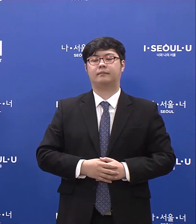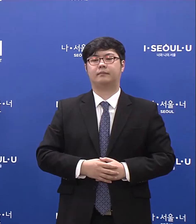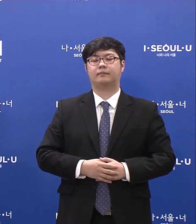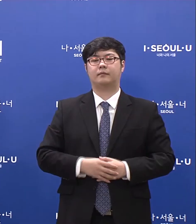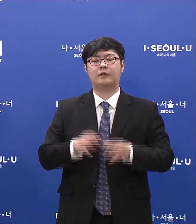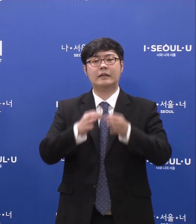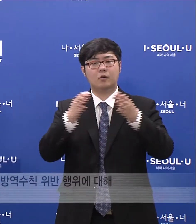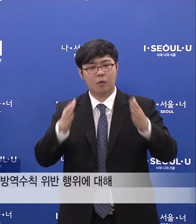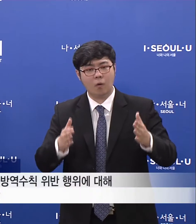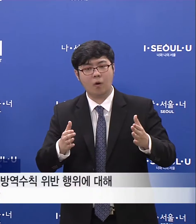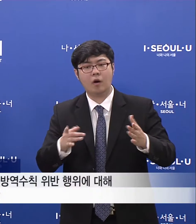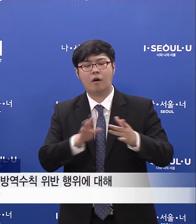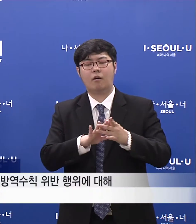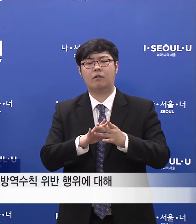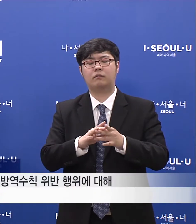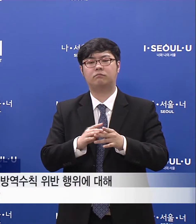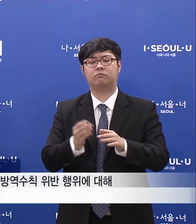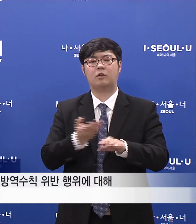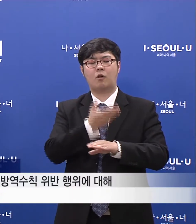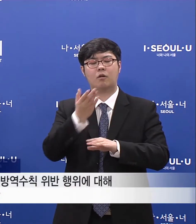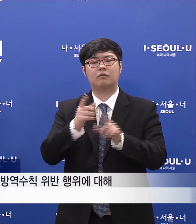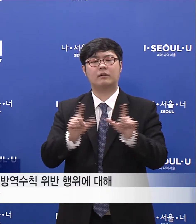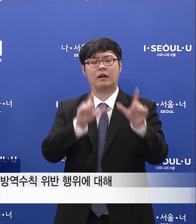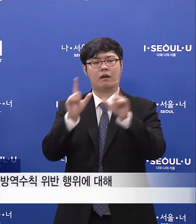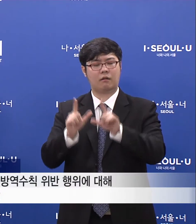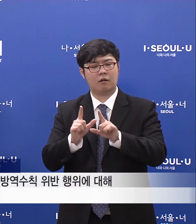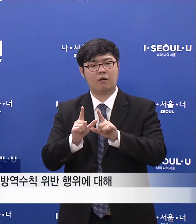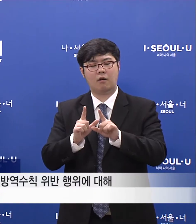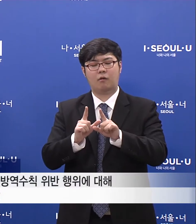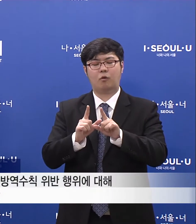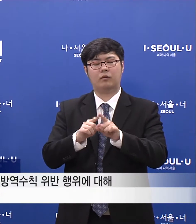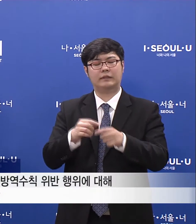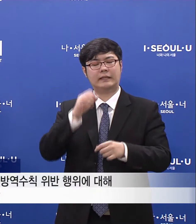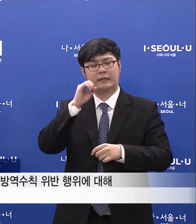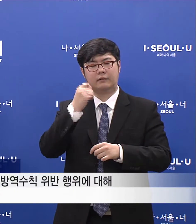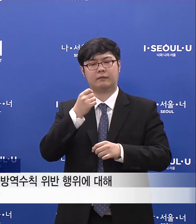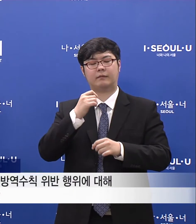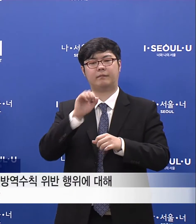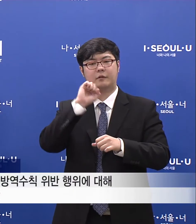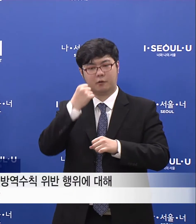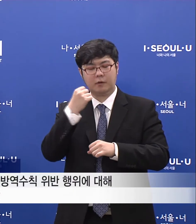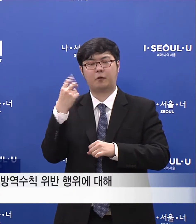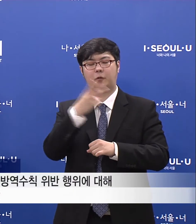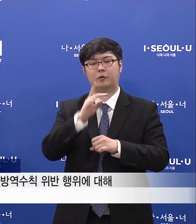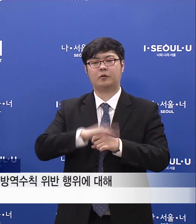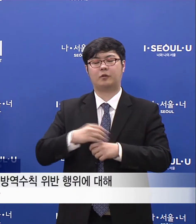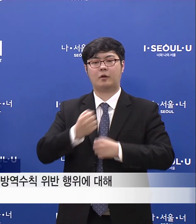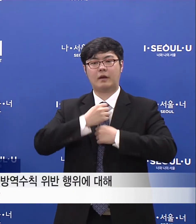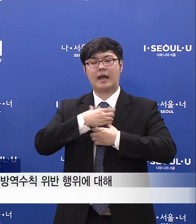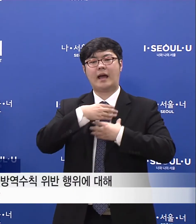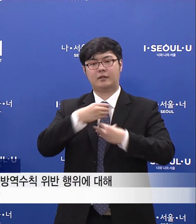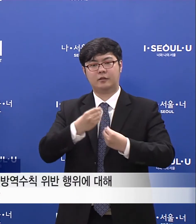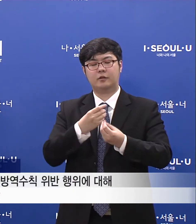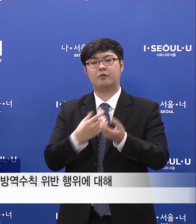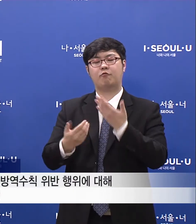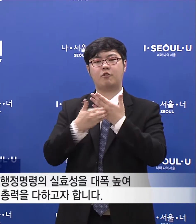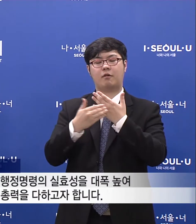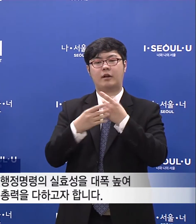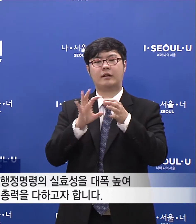그동안 민생의 어려움을 감안해 방역수칙 위반 행위에 대해 행정 지도, 계도 등에